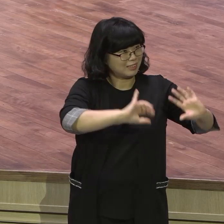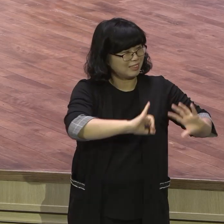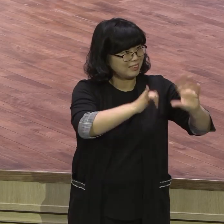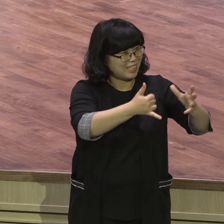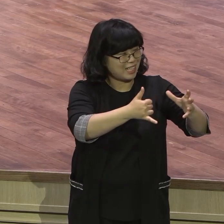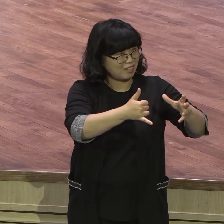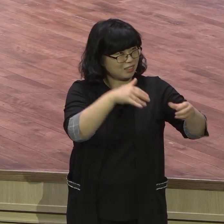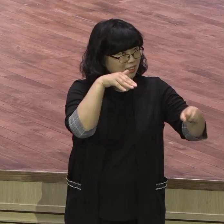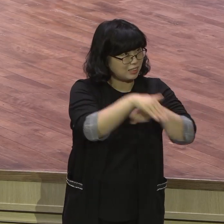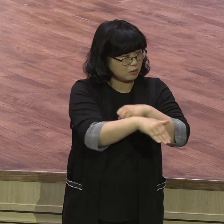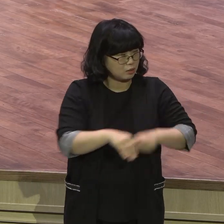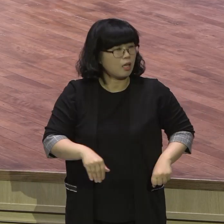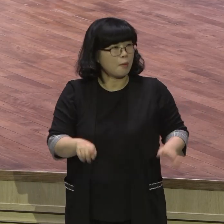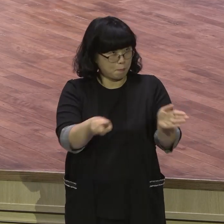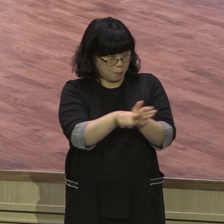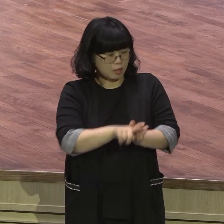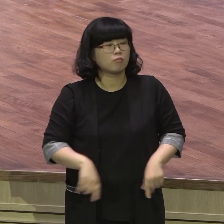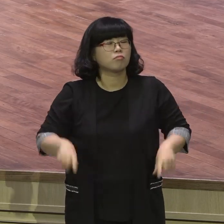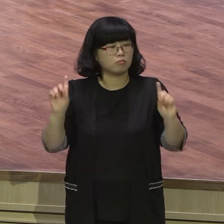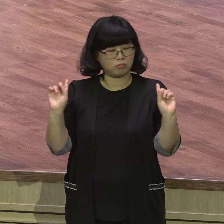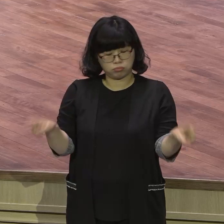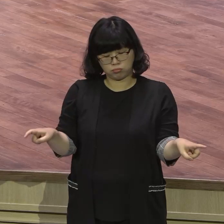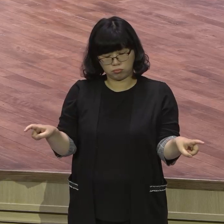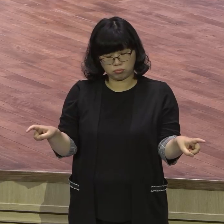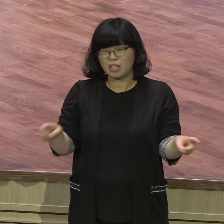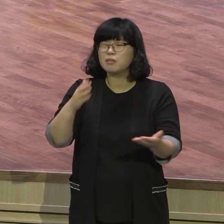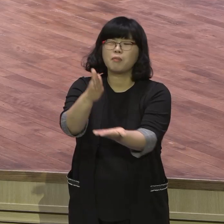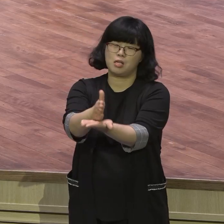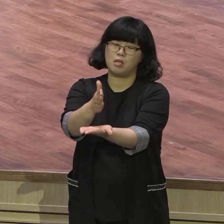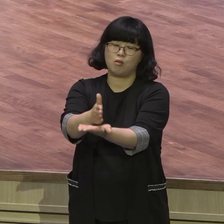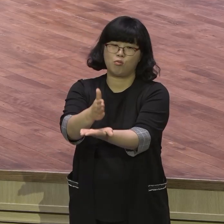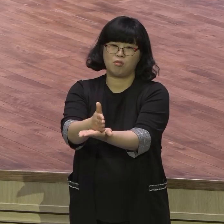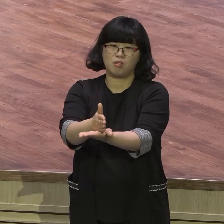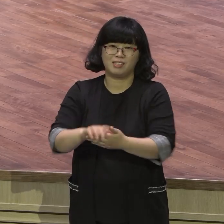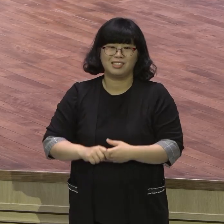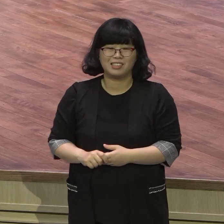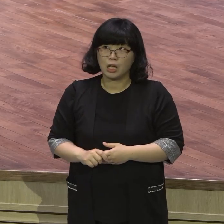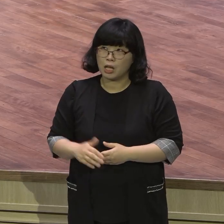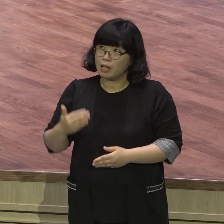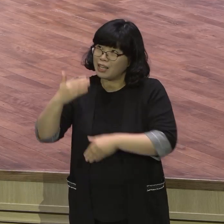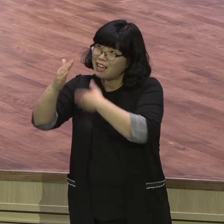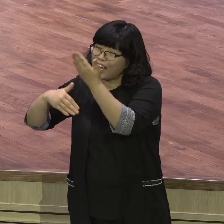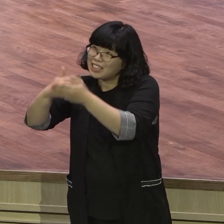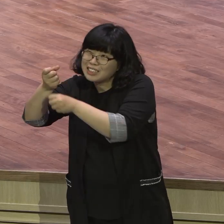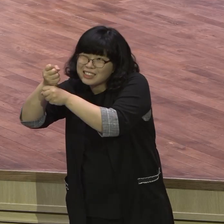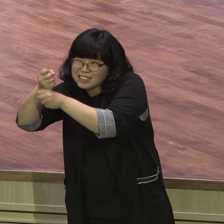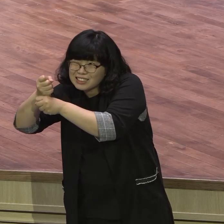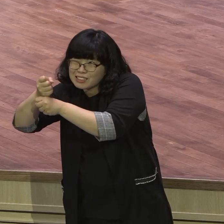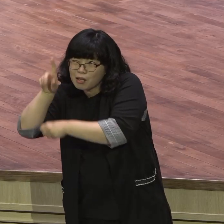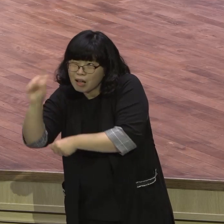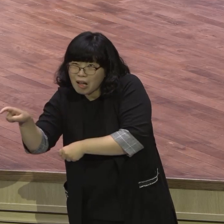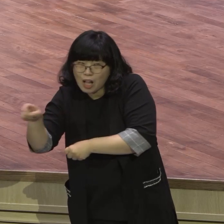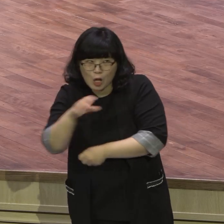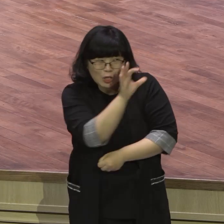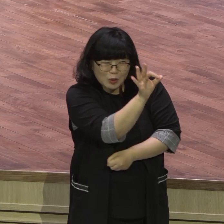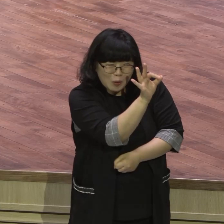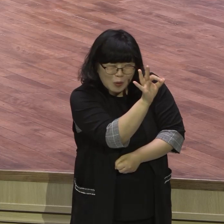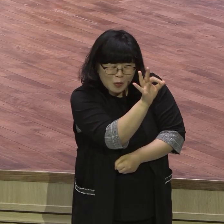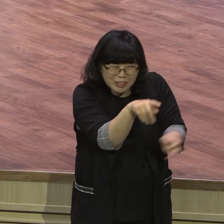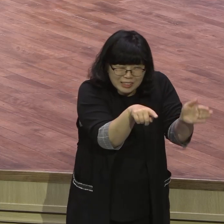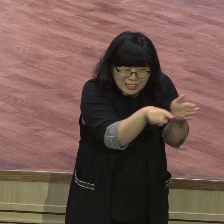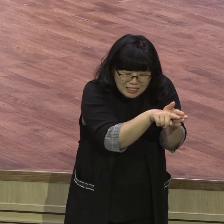믿고 세상도 믿고 세상도 의지하고 또 뭔가를 의지하고 영계 모든 성도는